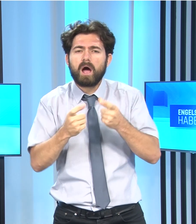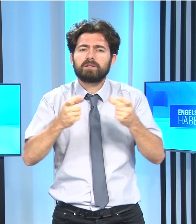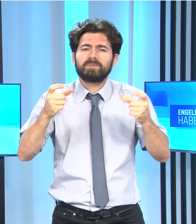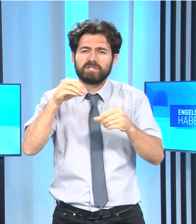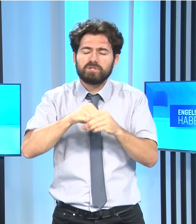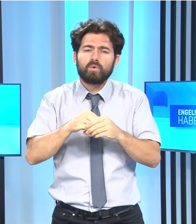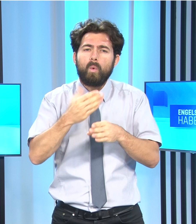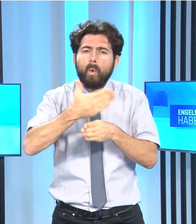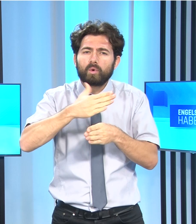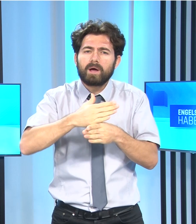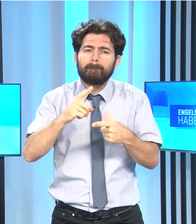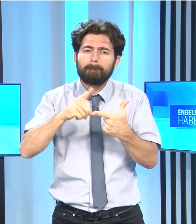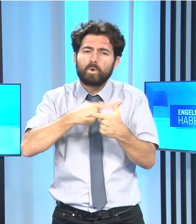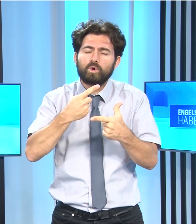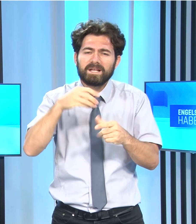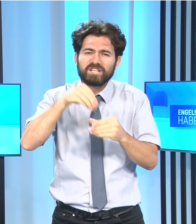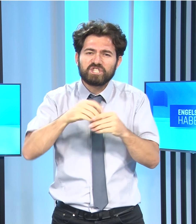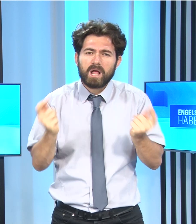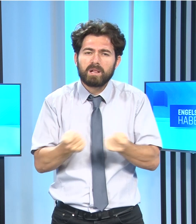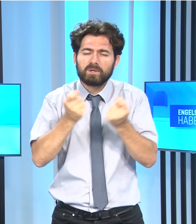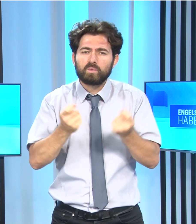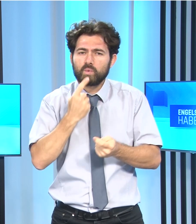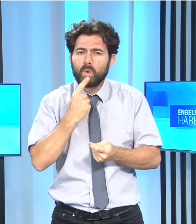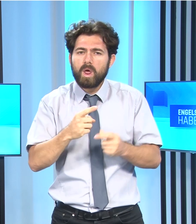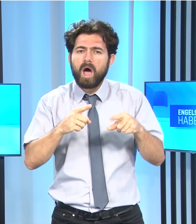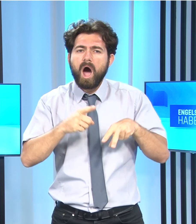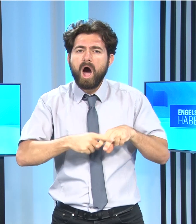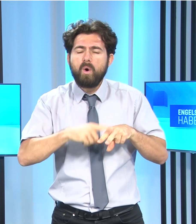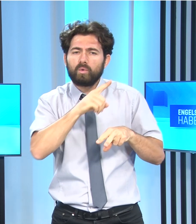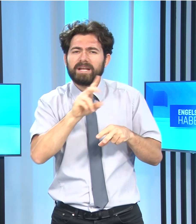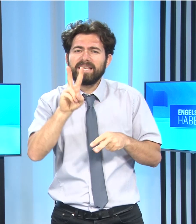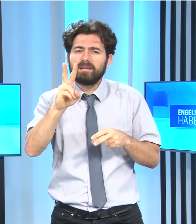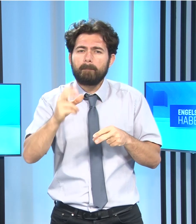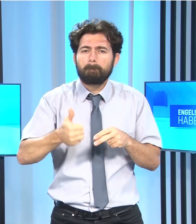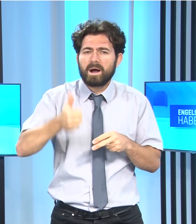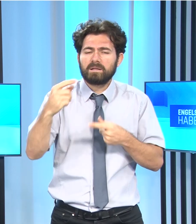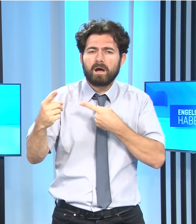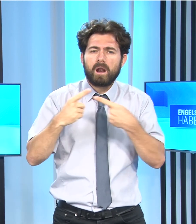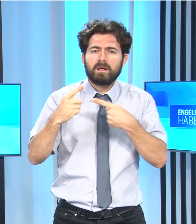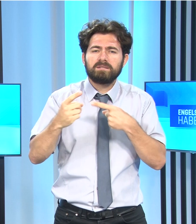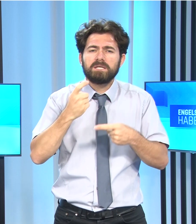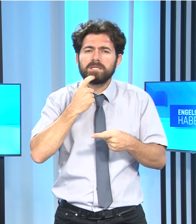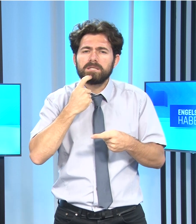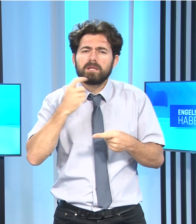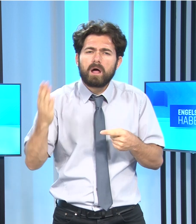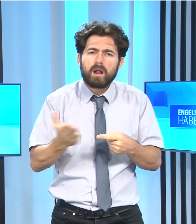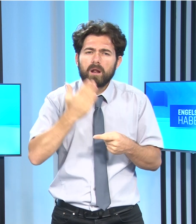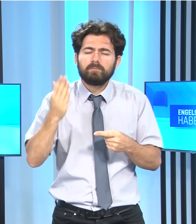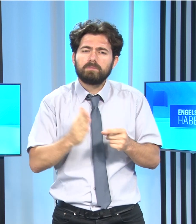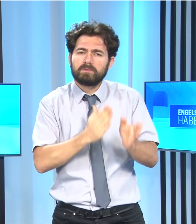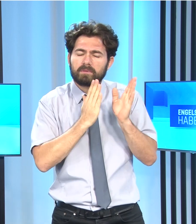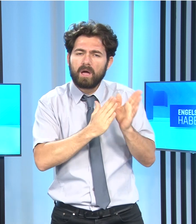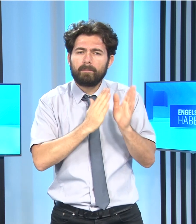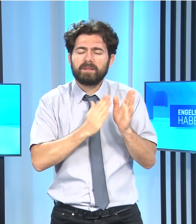projeler üzerinde çalıştıklarını anlatan Ataoğlu, iki bakanlık arasında yıllardan beridir